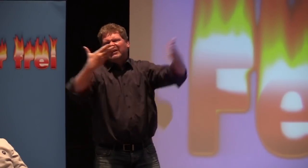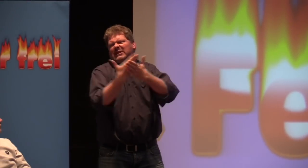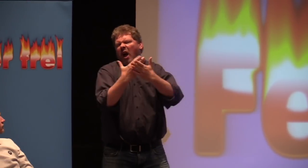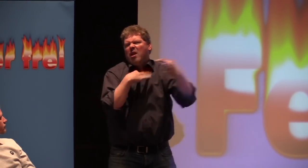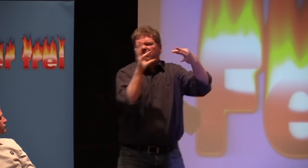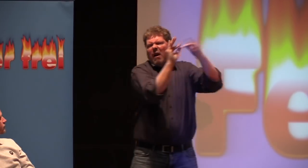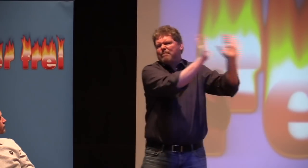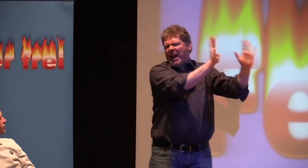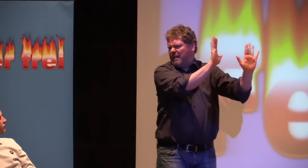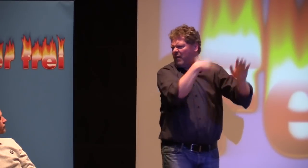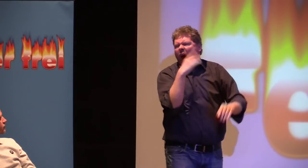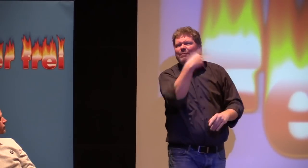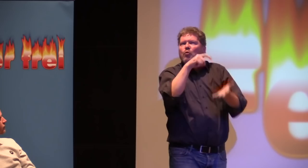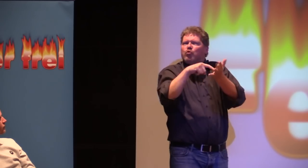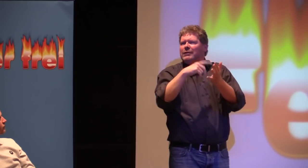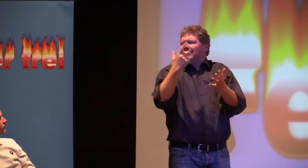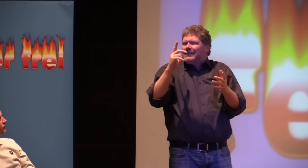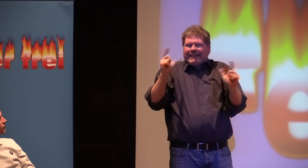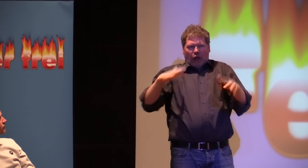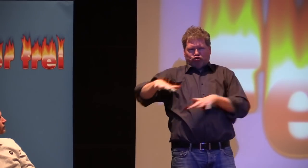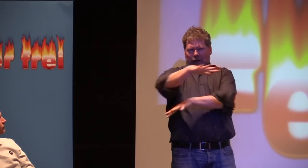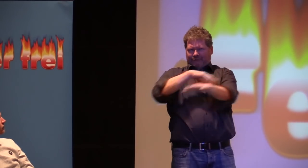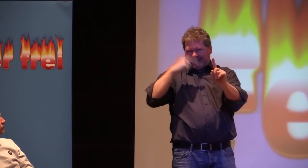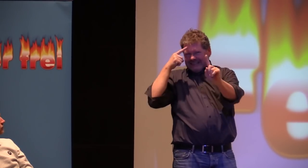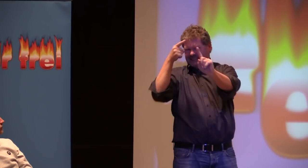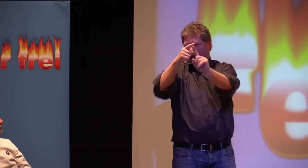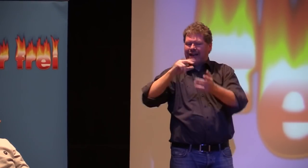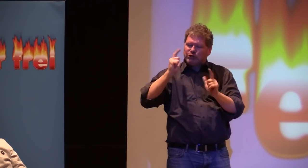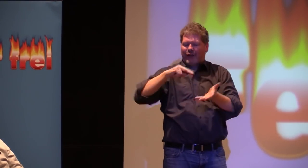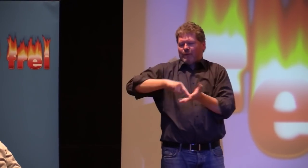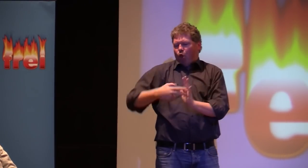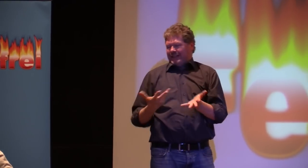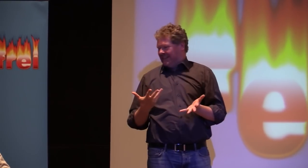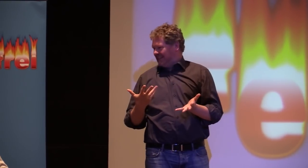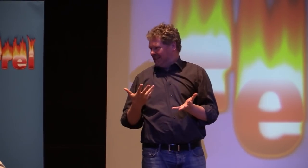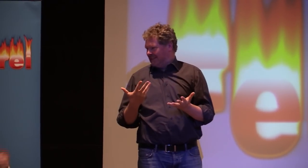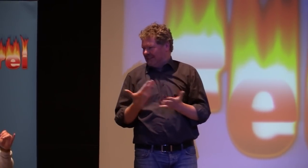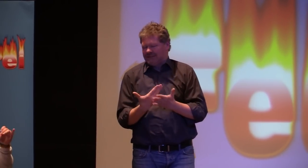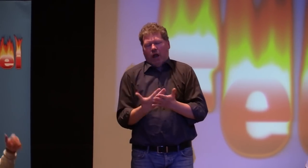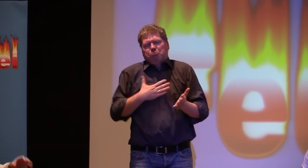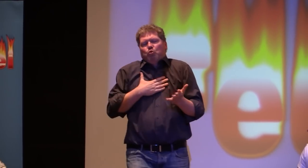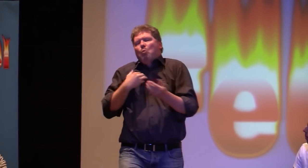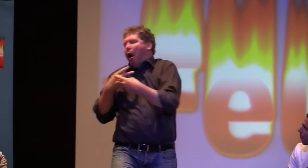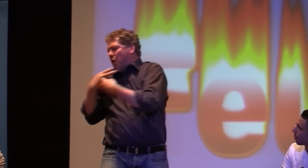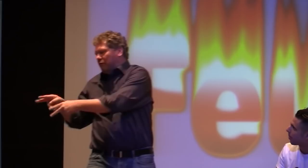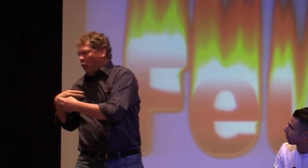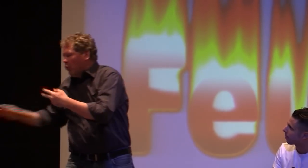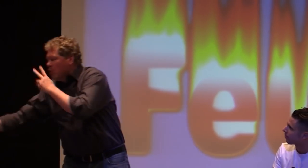Gehörlosenbund, klar, die haben natürlich auch dasselbe Ziel, wie wir auch, Gebärdensprache weiter voranzubringen, aber ist nach wie vor